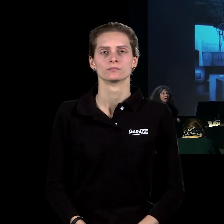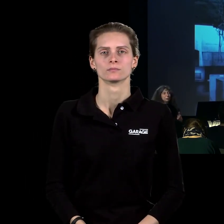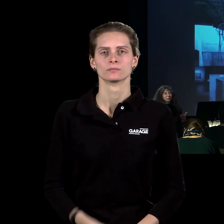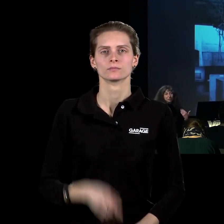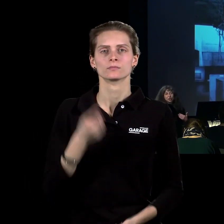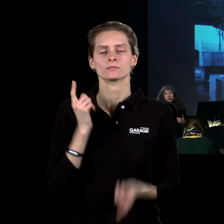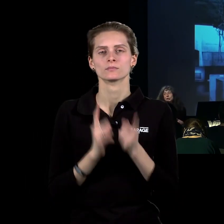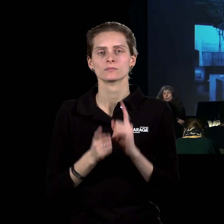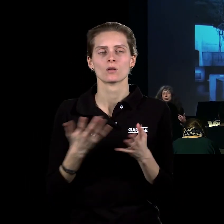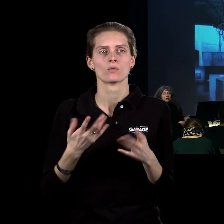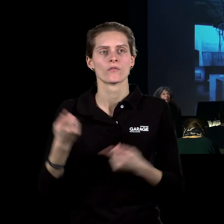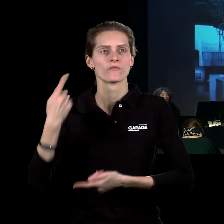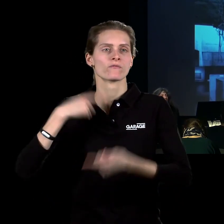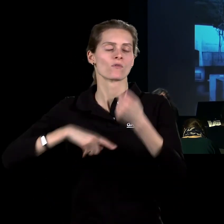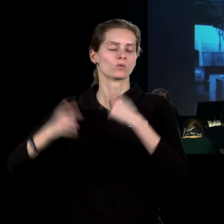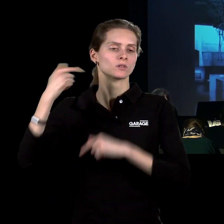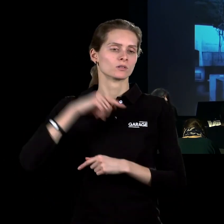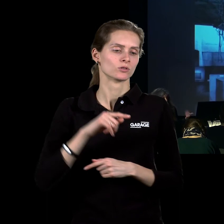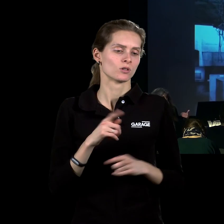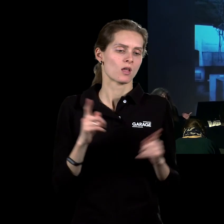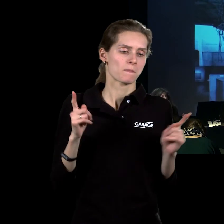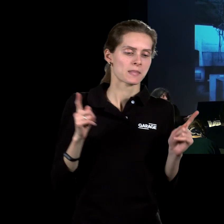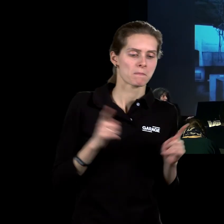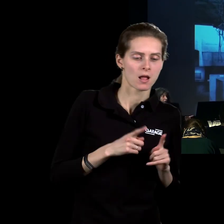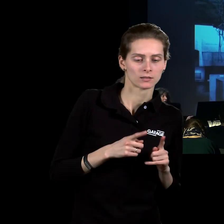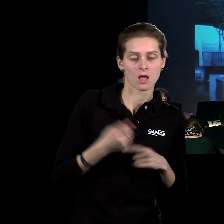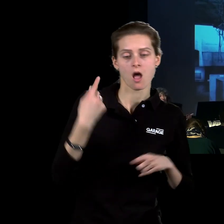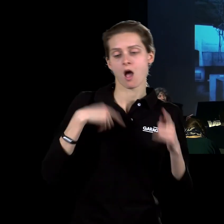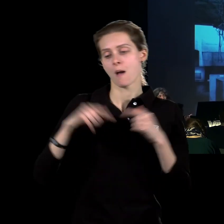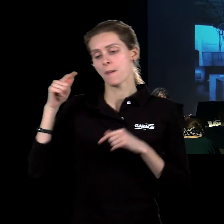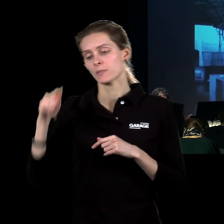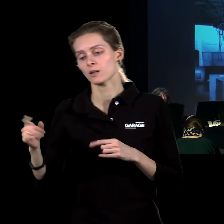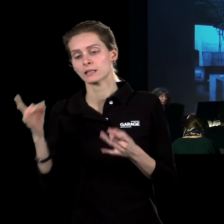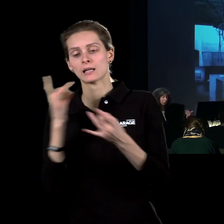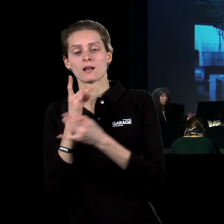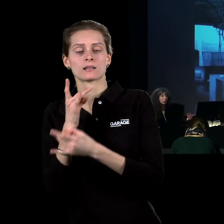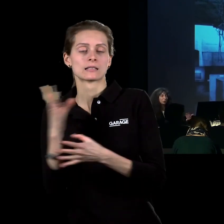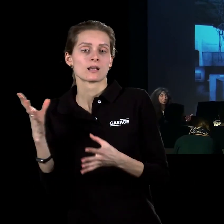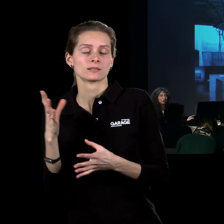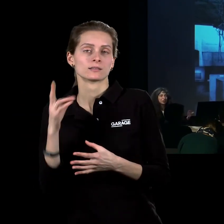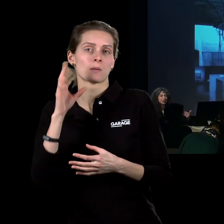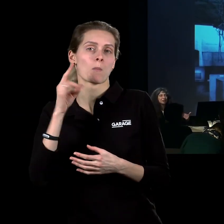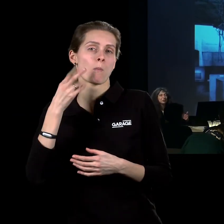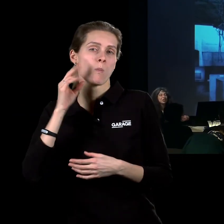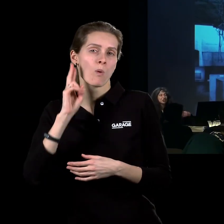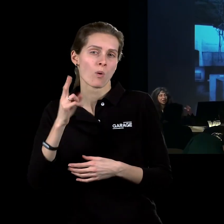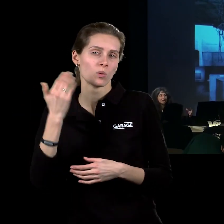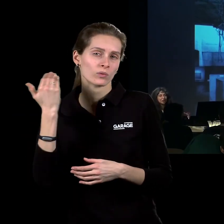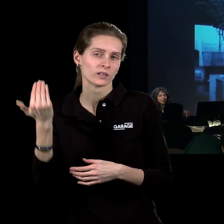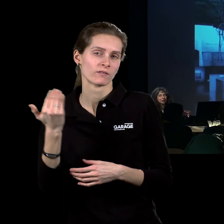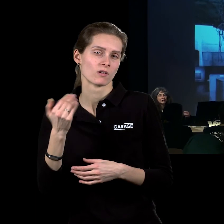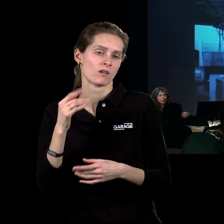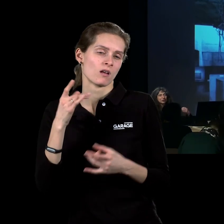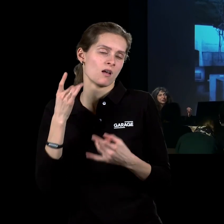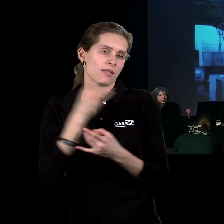некое возвращение от минимализма обратно к традициям абстрактно, к Поллоку, да, к традициям жеста,